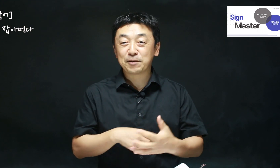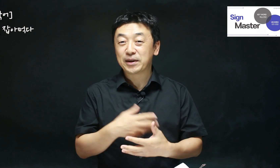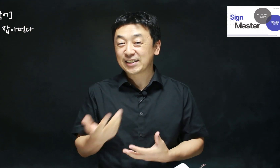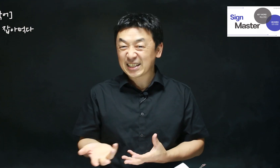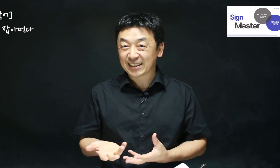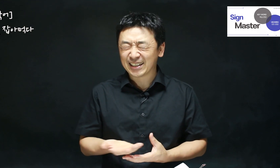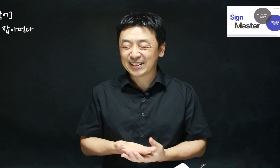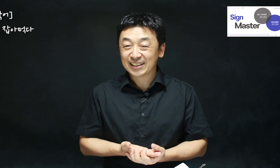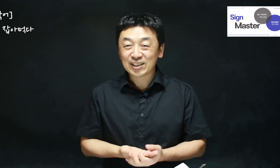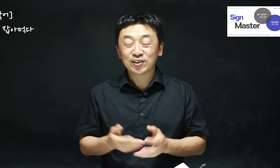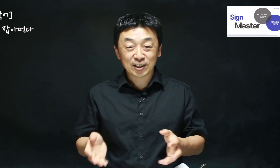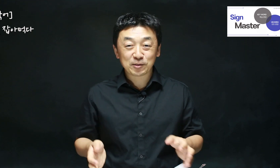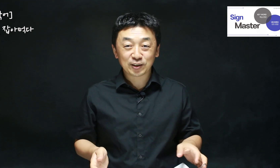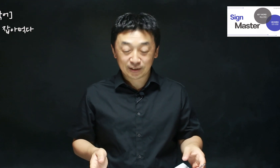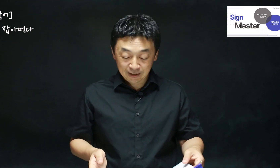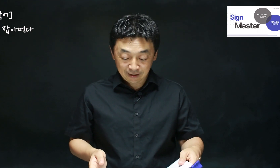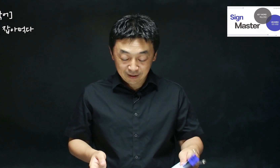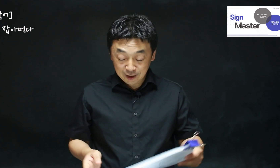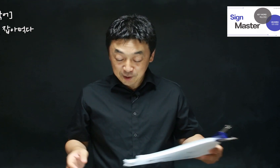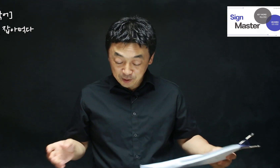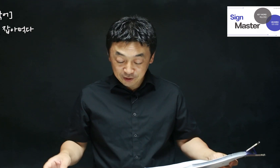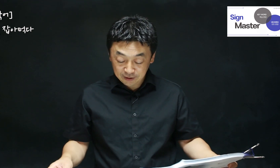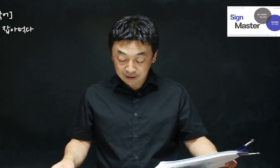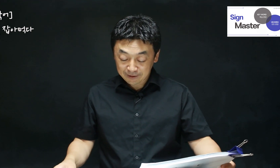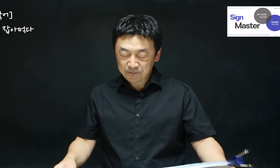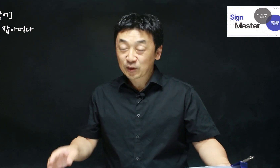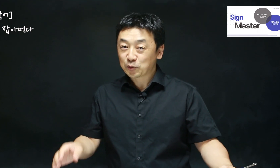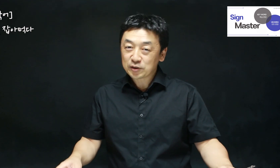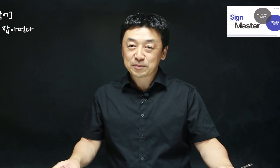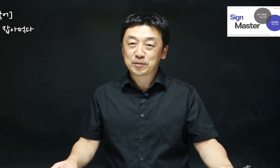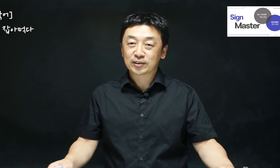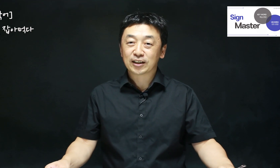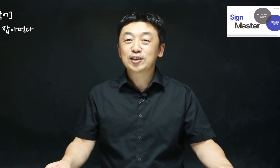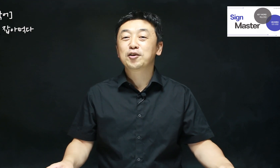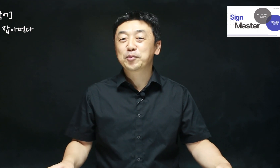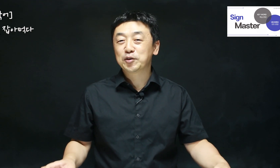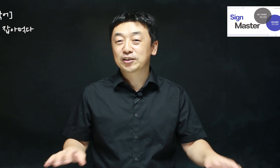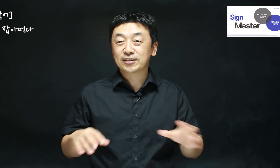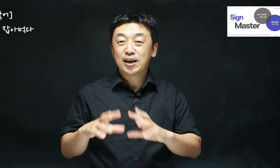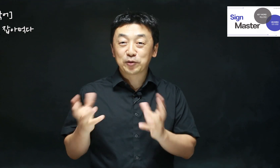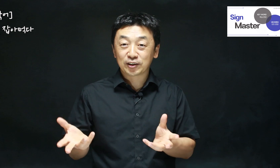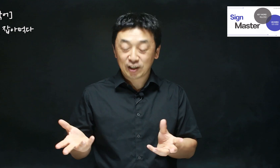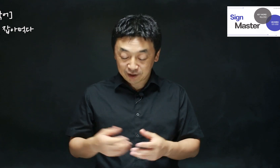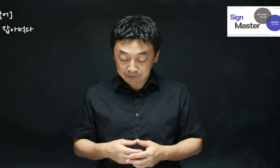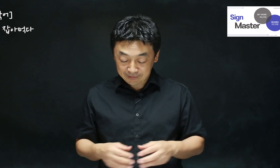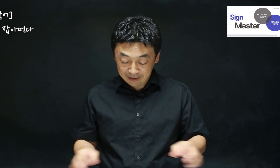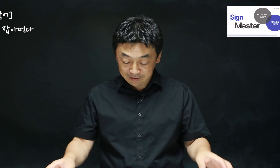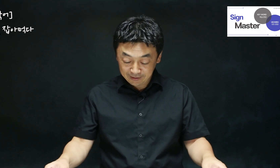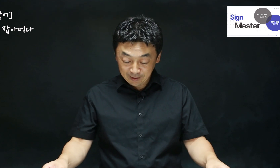패를 까지 않아. 이런 느낌인 거죠. 네. 그러면은 소를 잡아먹는다. 이런 표현들을 해보는 연습.